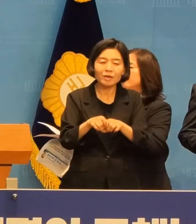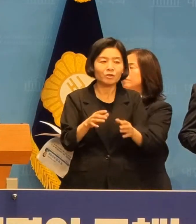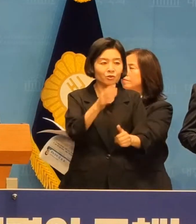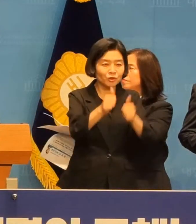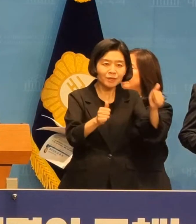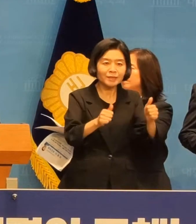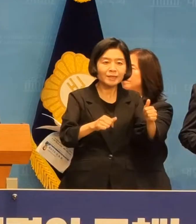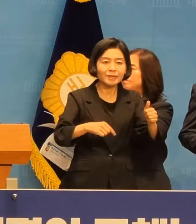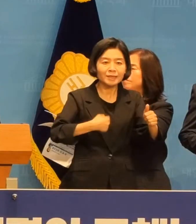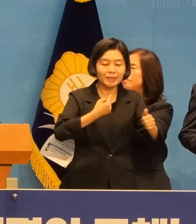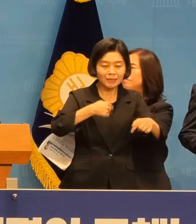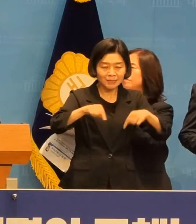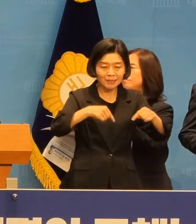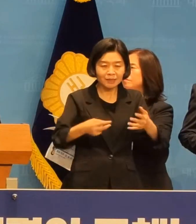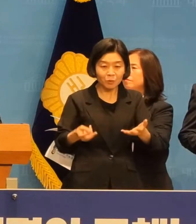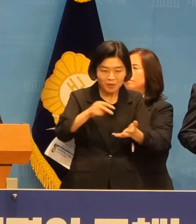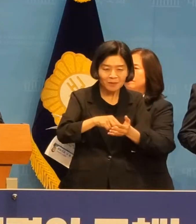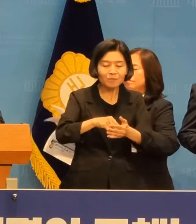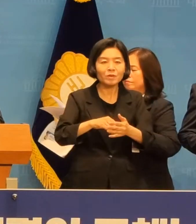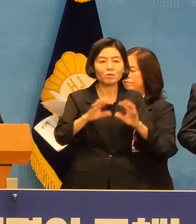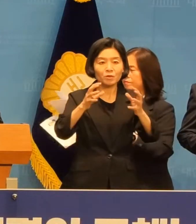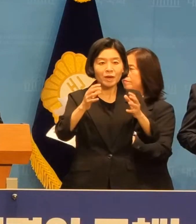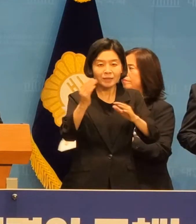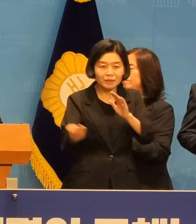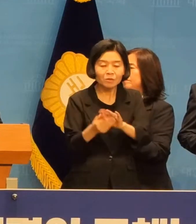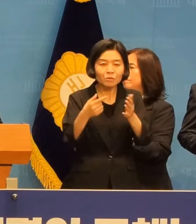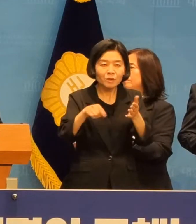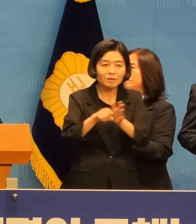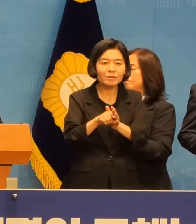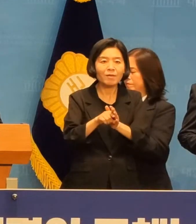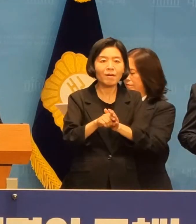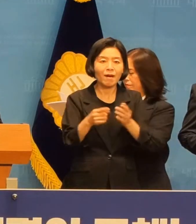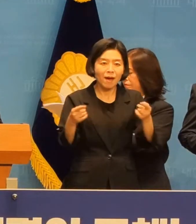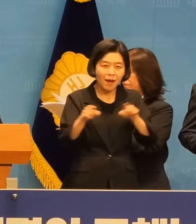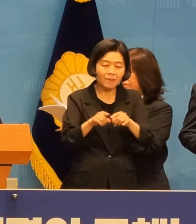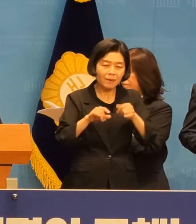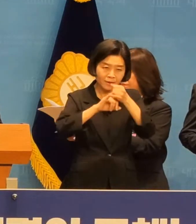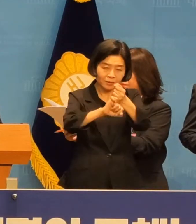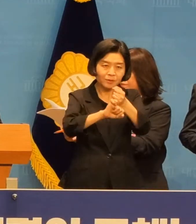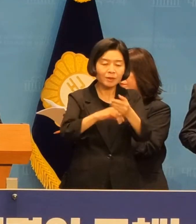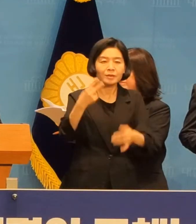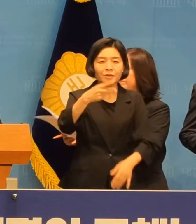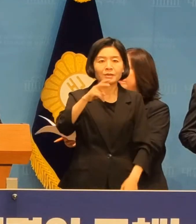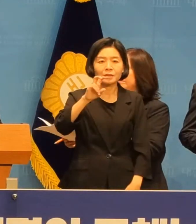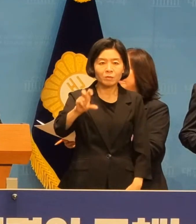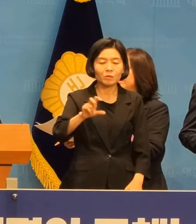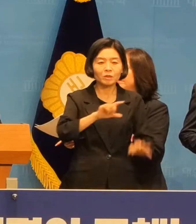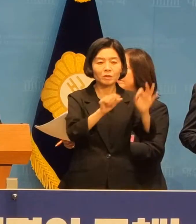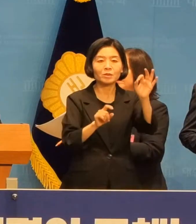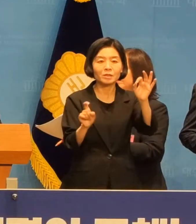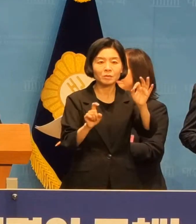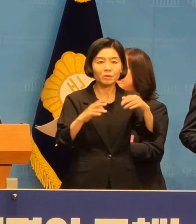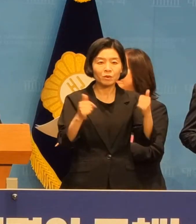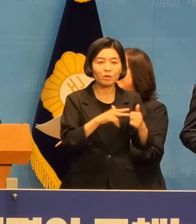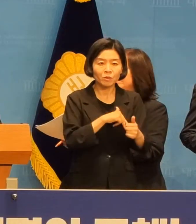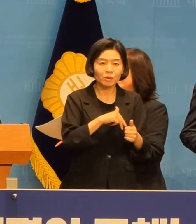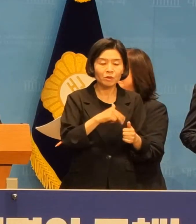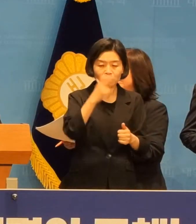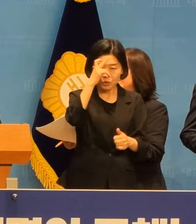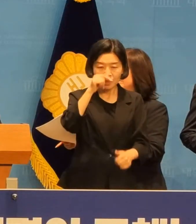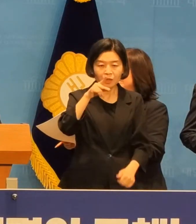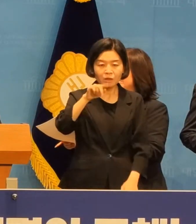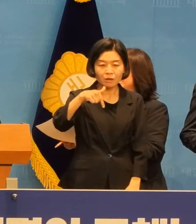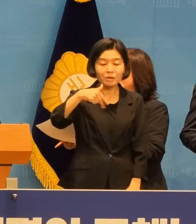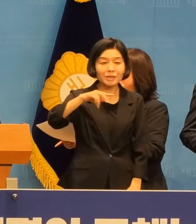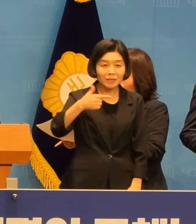위해 끝까지 함께 하겠습니다. 2025년 10월 10일 국회의원 최혁진 주민자치기본법 제정